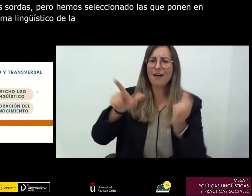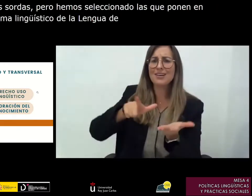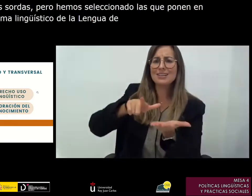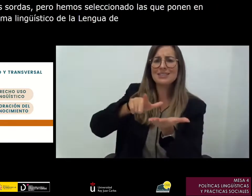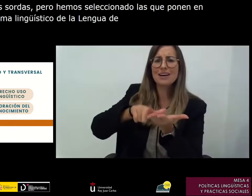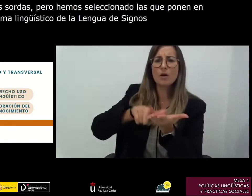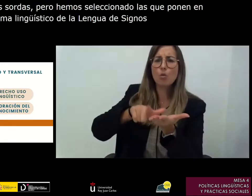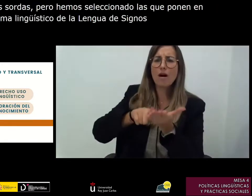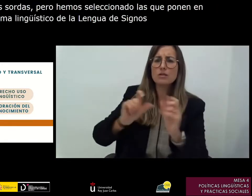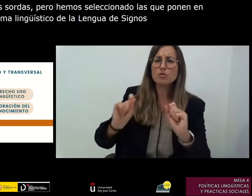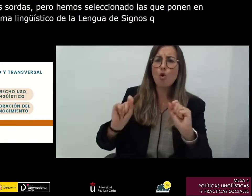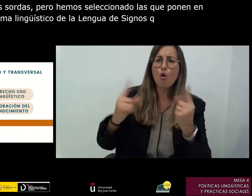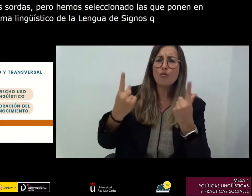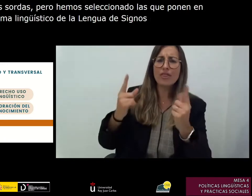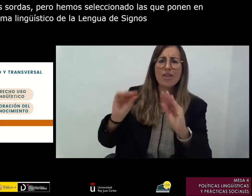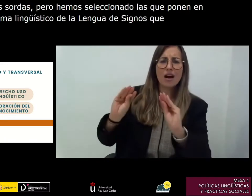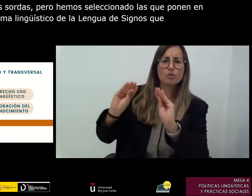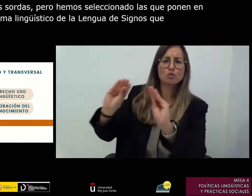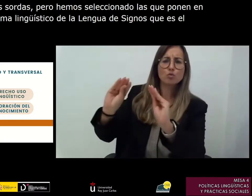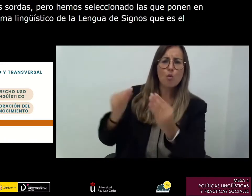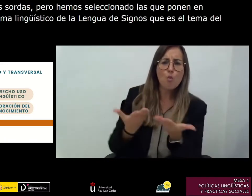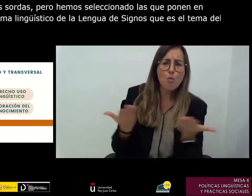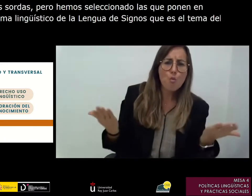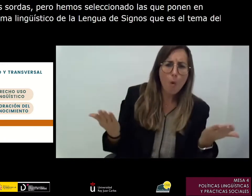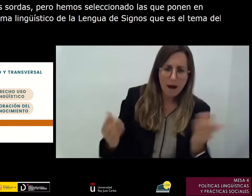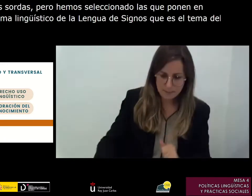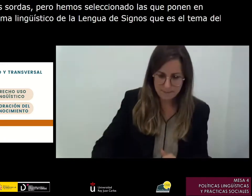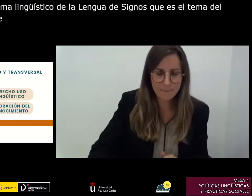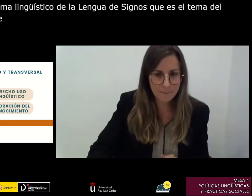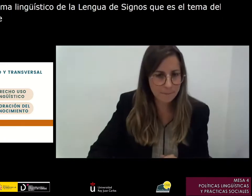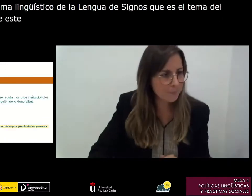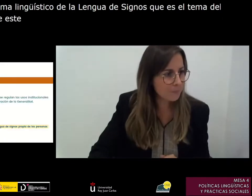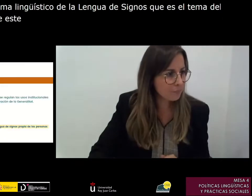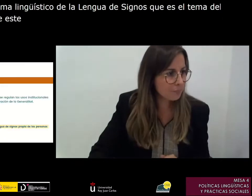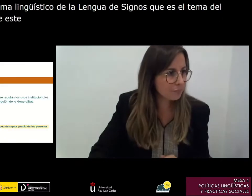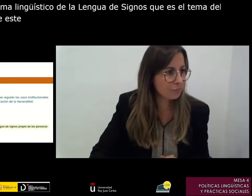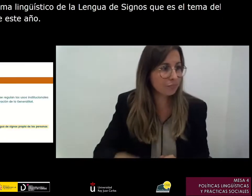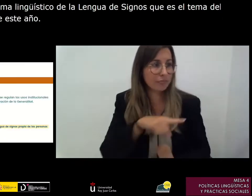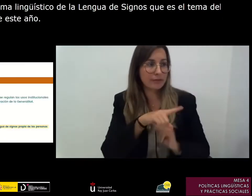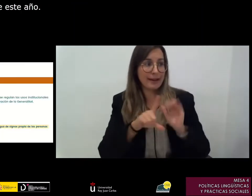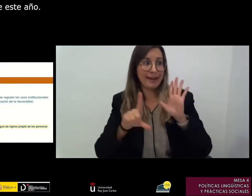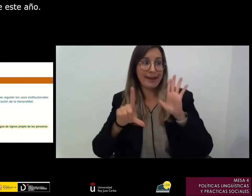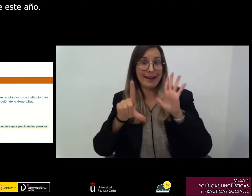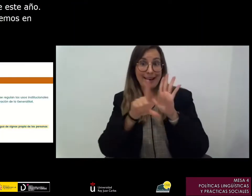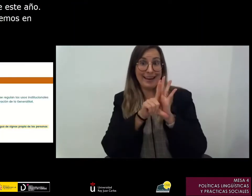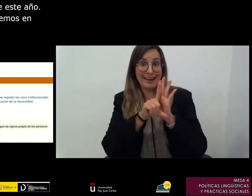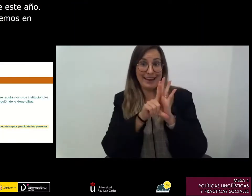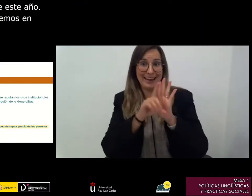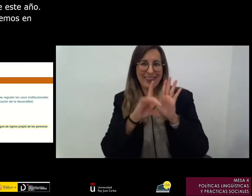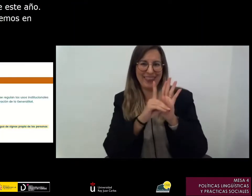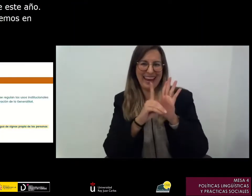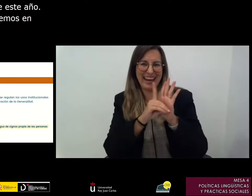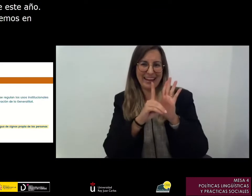nos centraremos en los usos institucionales, las lenguas oficiales.